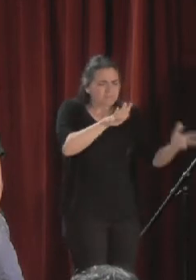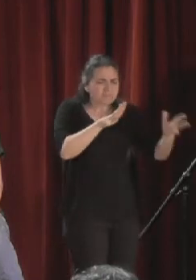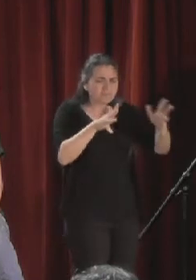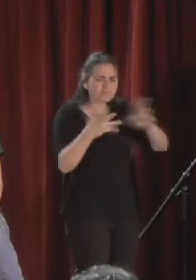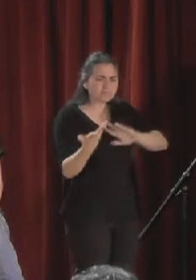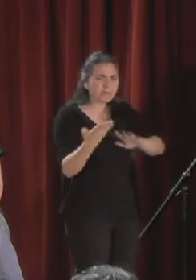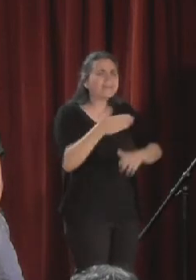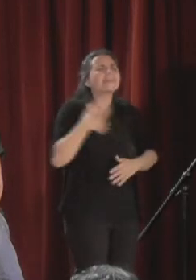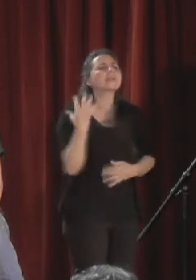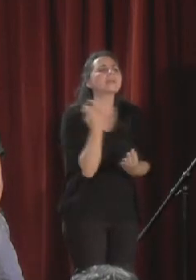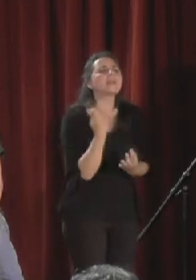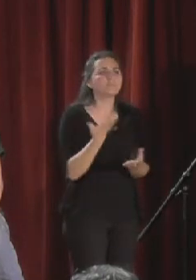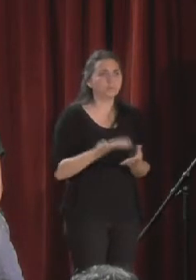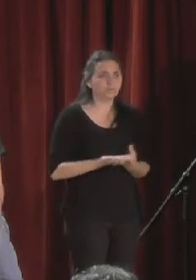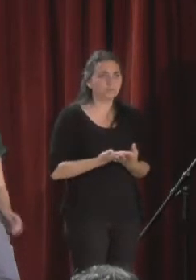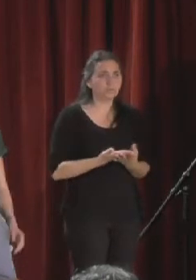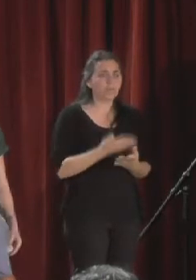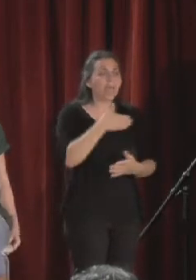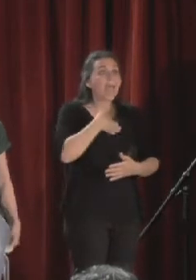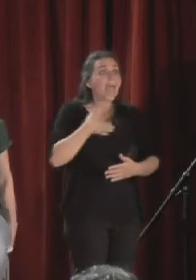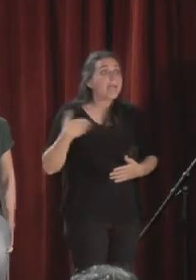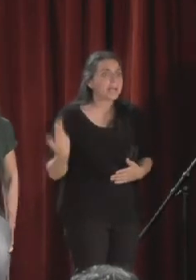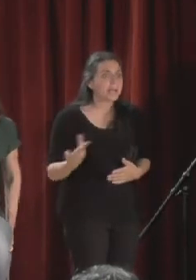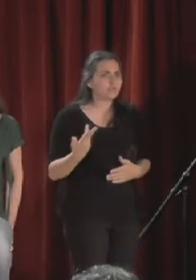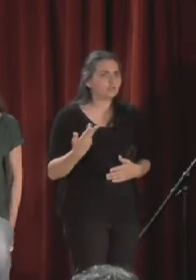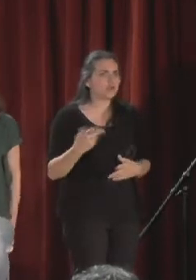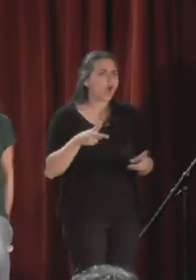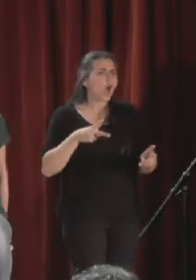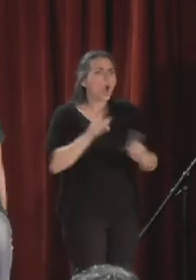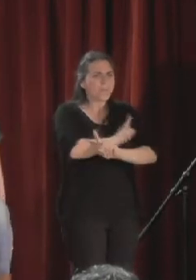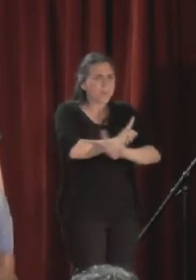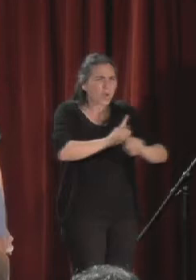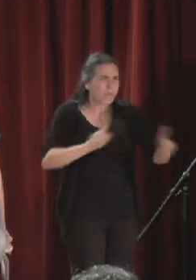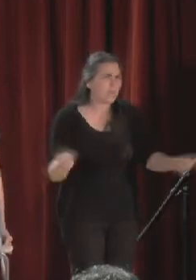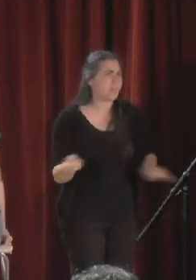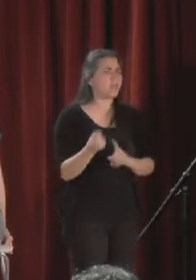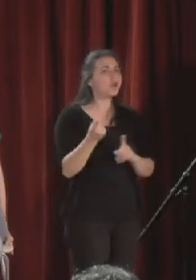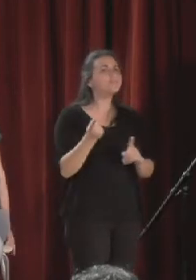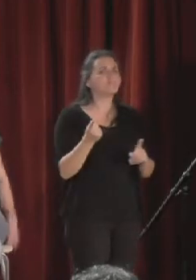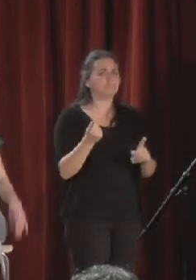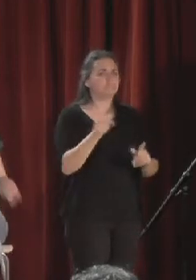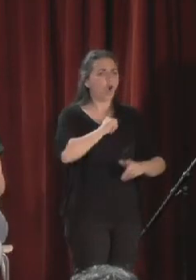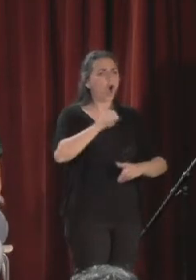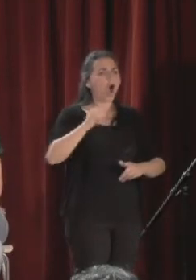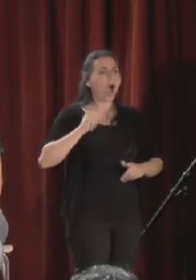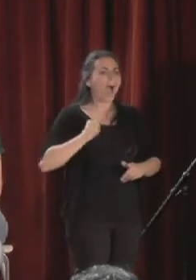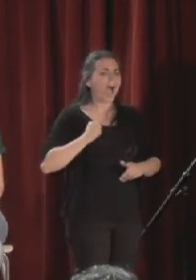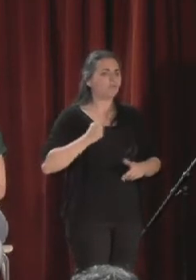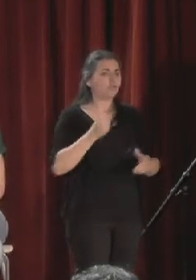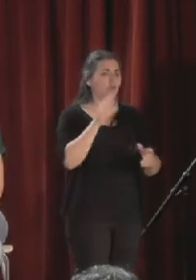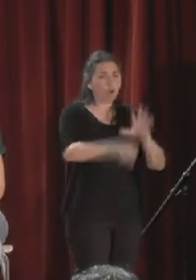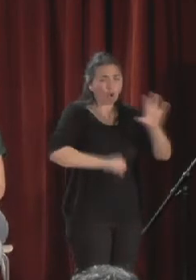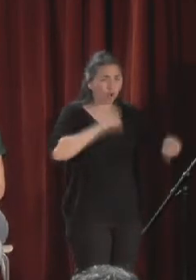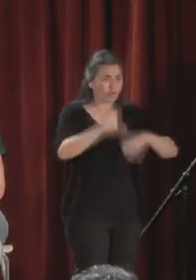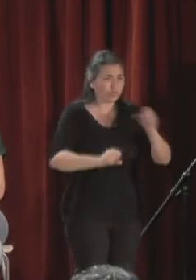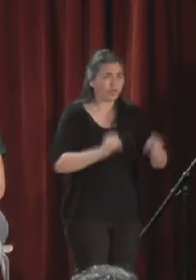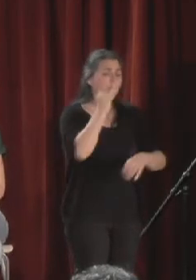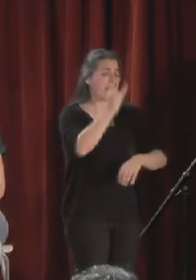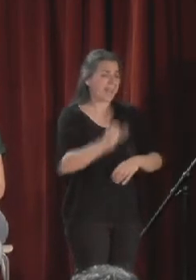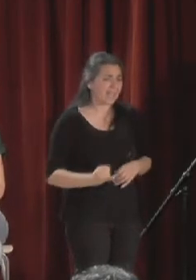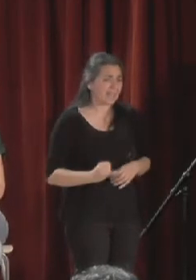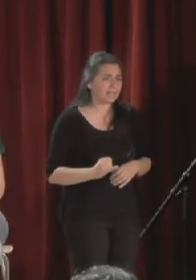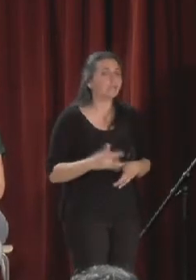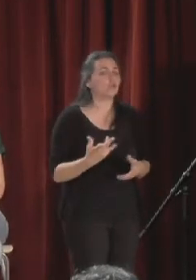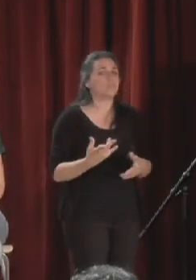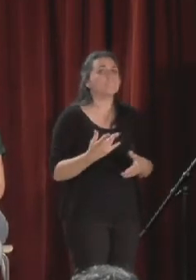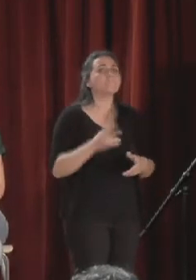queremos? Queremos acabar cas prohibicións de autoconsumo enerxético, queremos incentivar as políticas, as enerxías